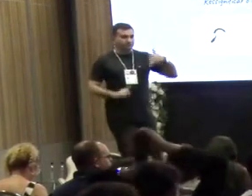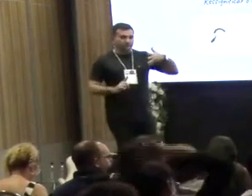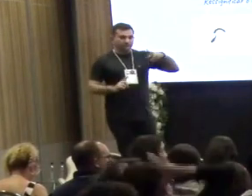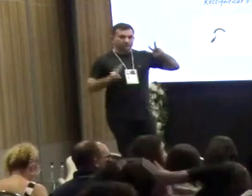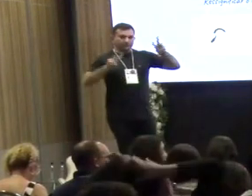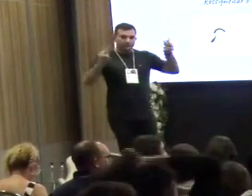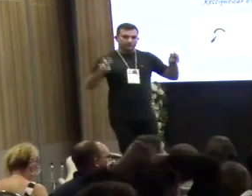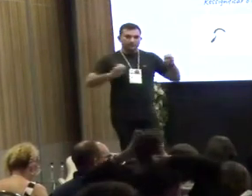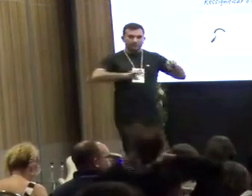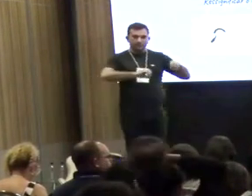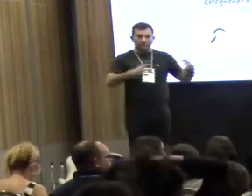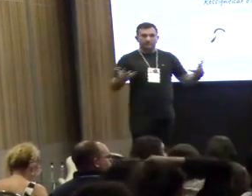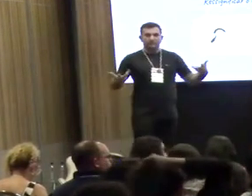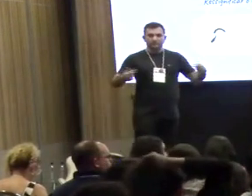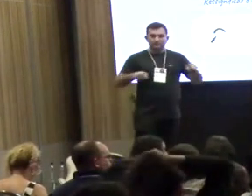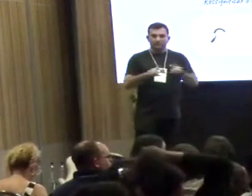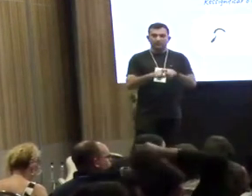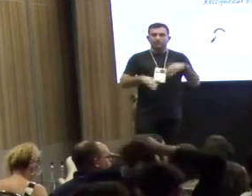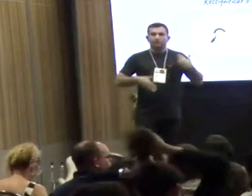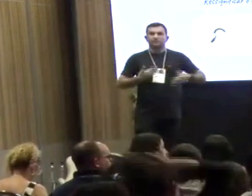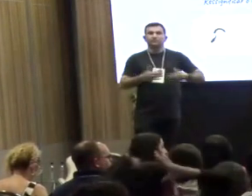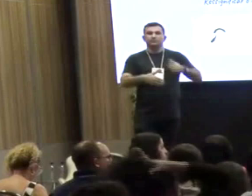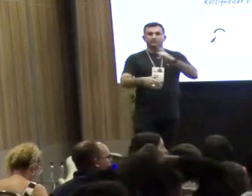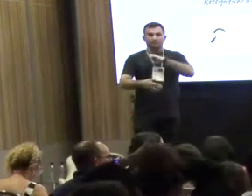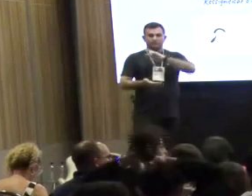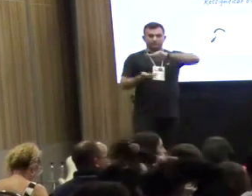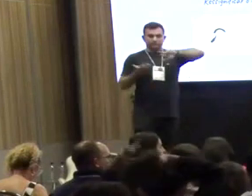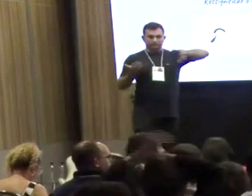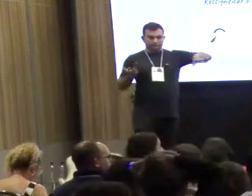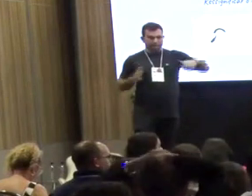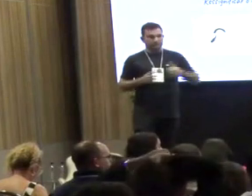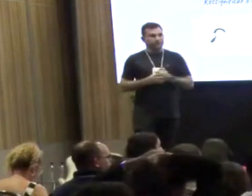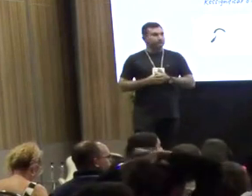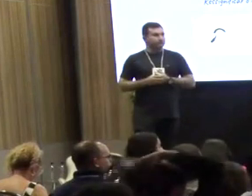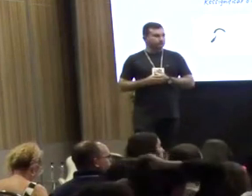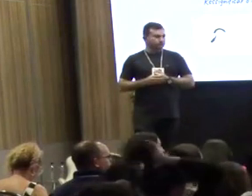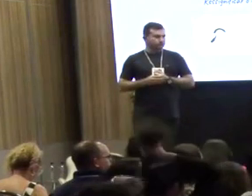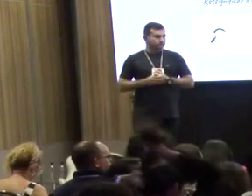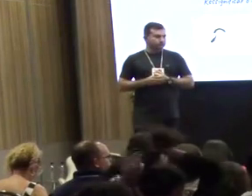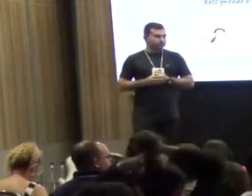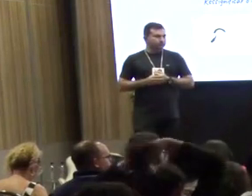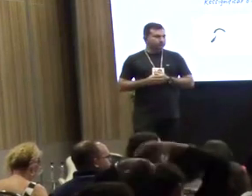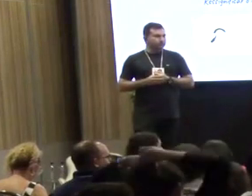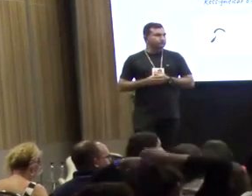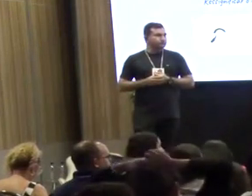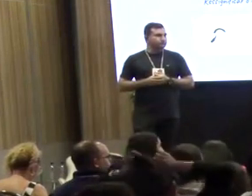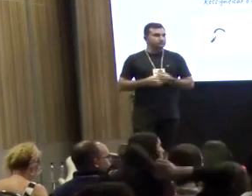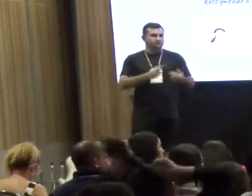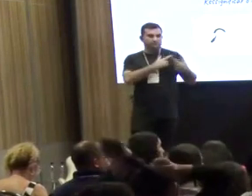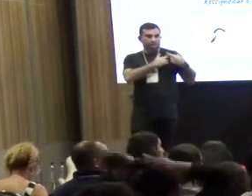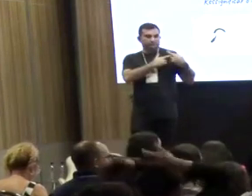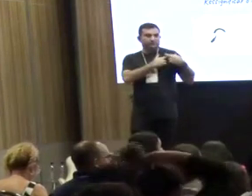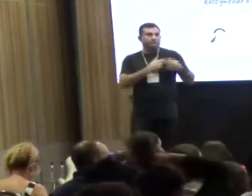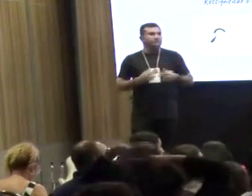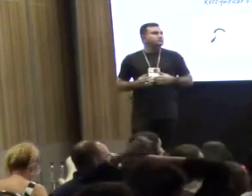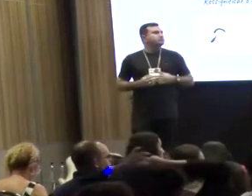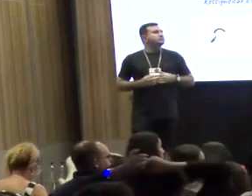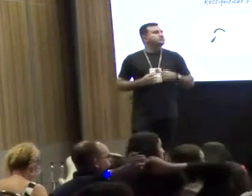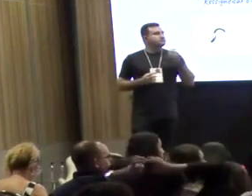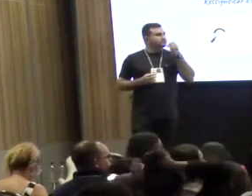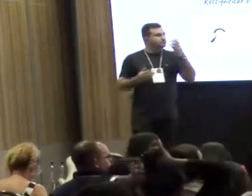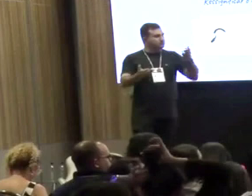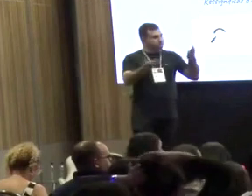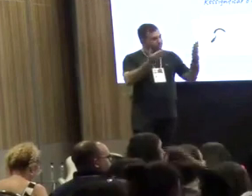Educação de Qualidade e Desenvolvimento de Competências Empreendedoras, Responsabilidade Coletiva. Seja